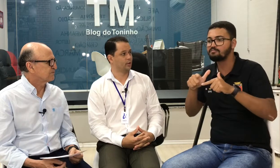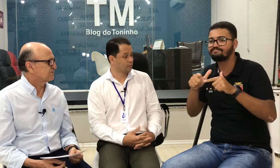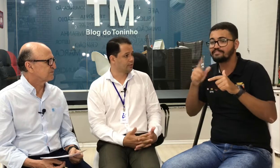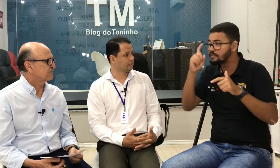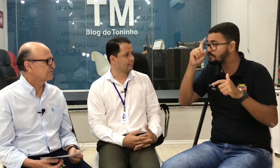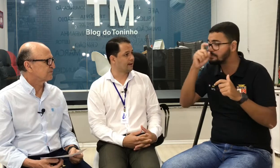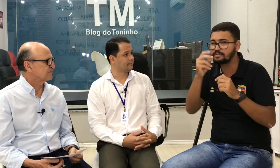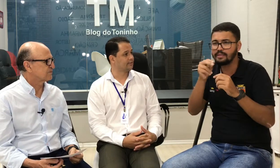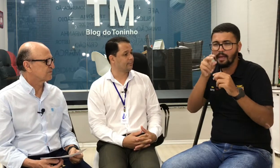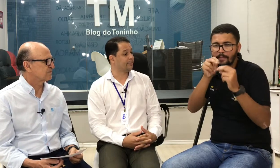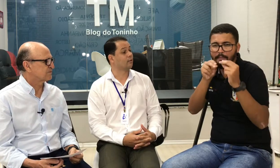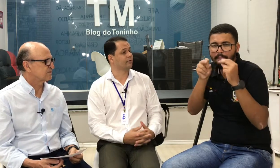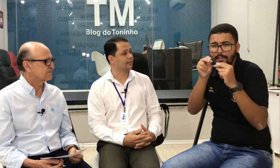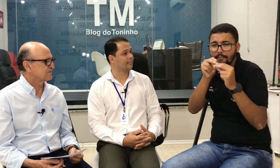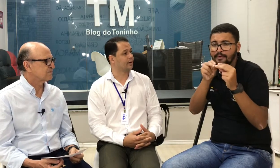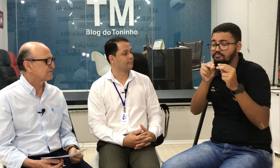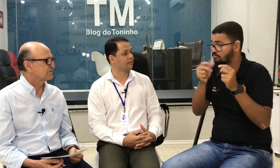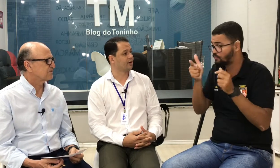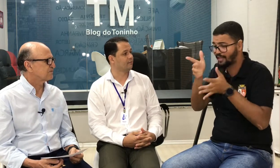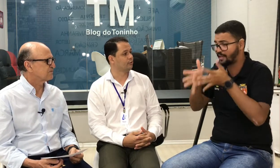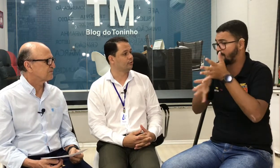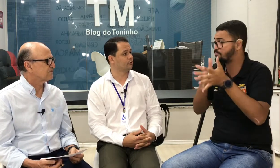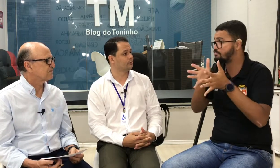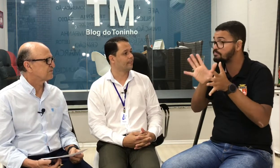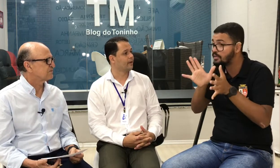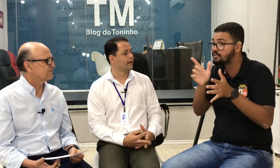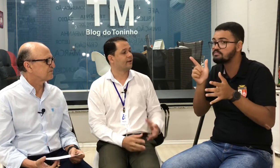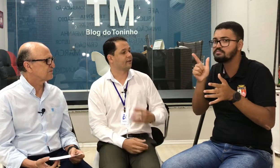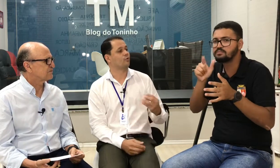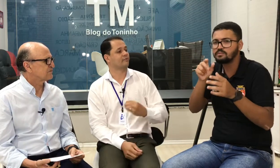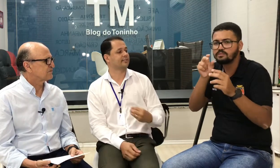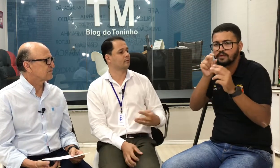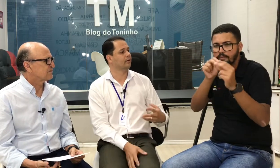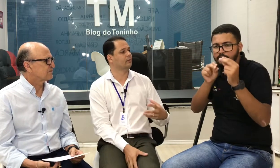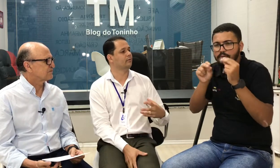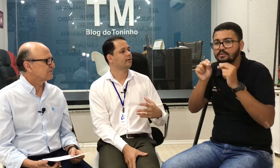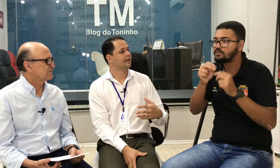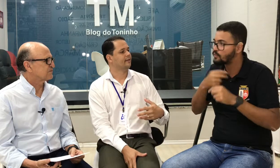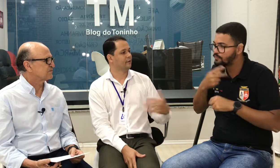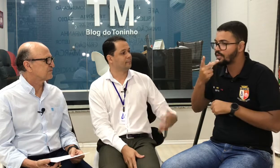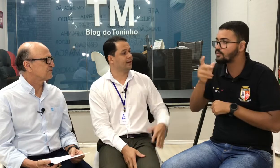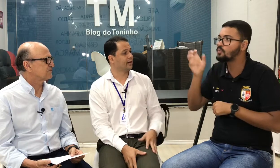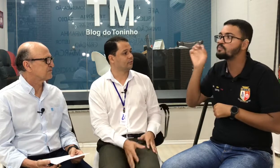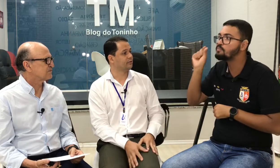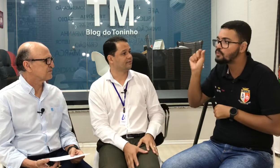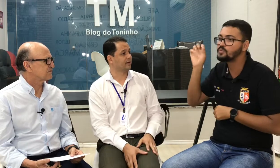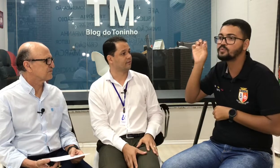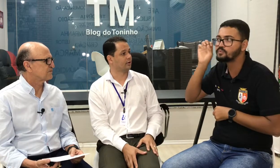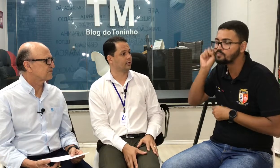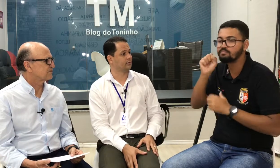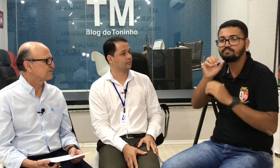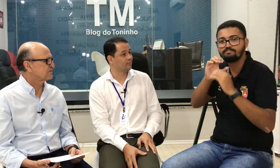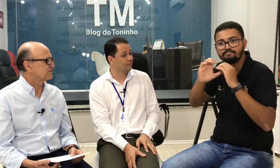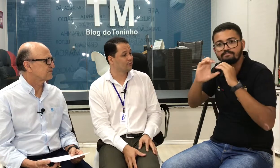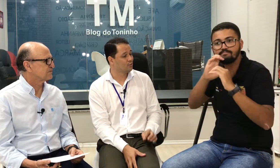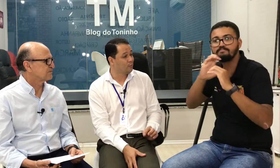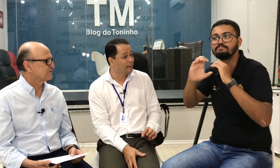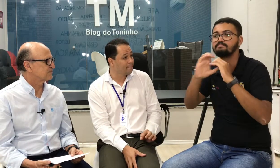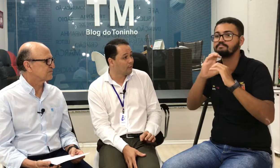um trabalho, mas para conseguir trabalho, as pessoas ficavam elas queriam conversar comigo, eles queriam explicar as coisas. Eu falava, olha, eu escuto bem pouquinho,